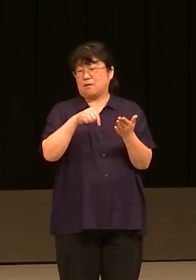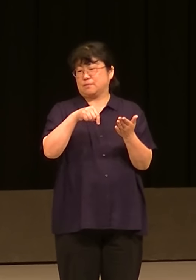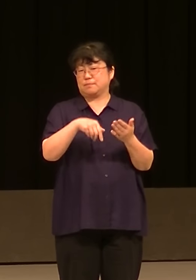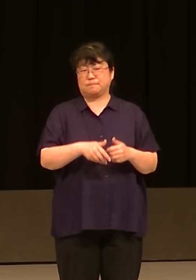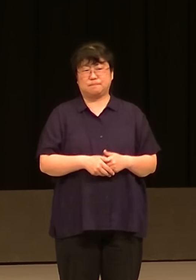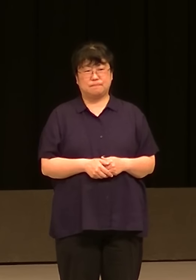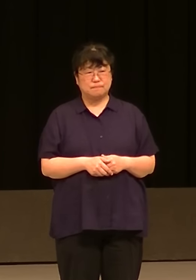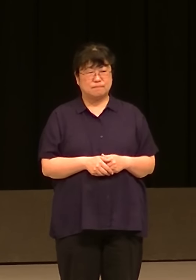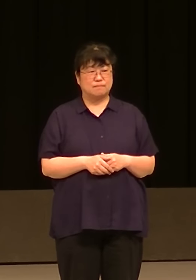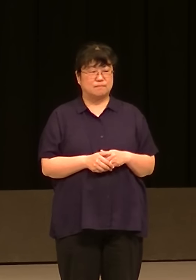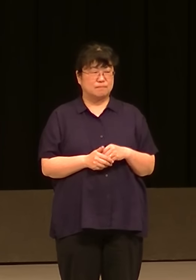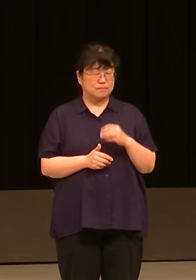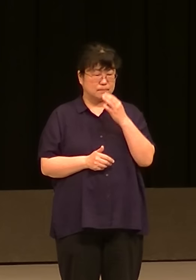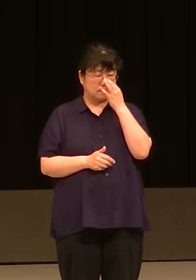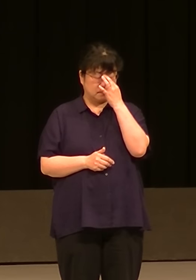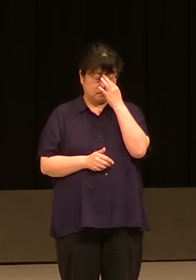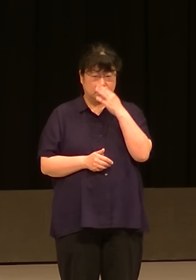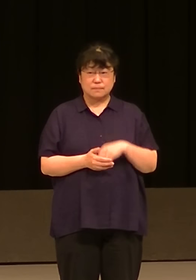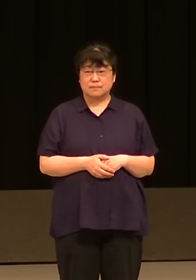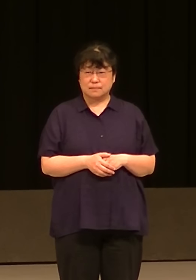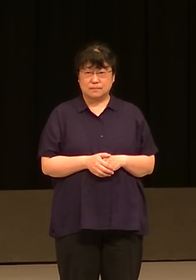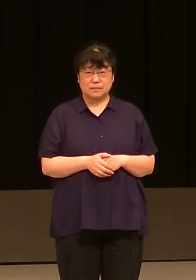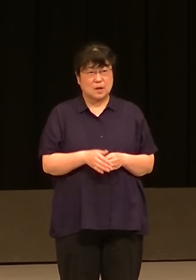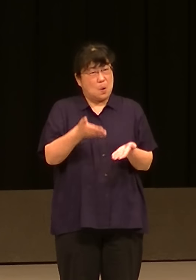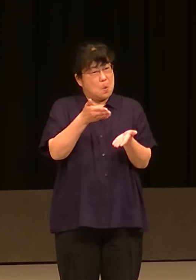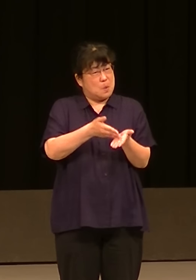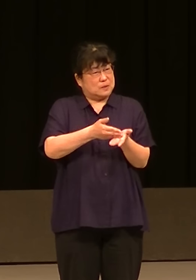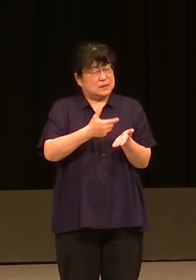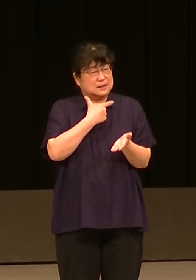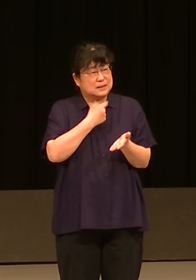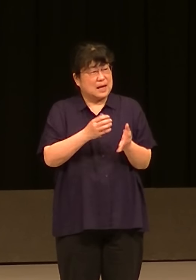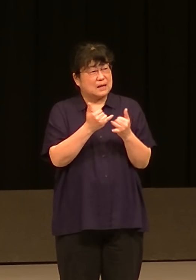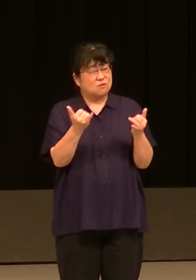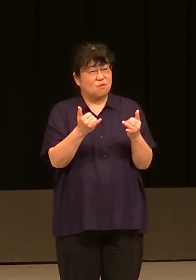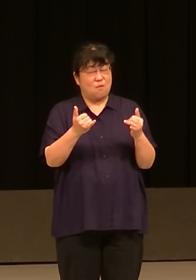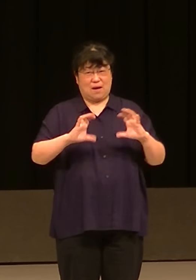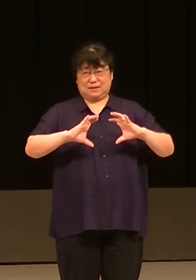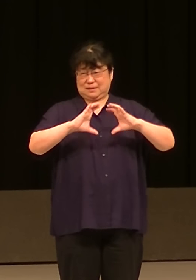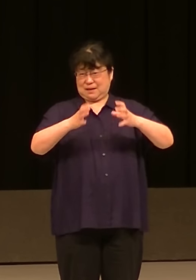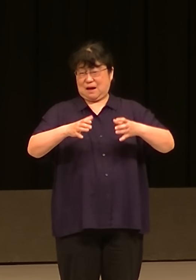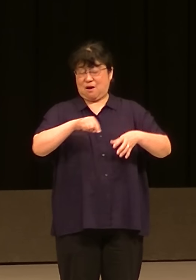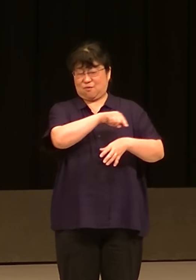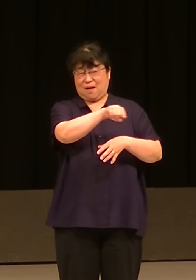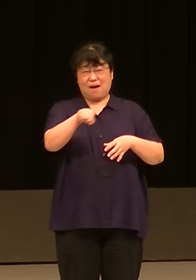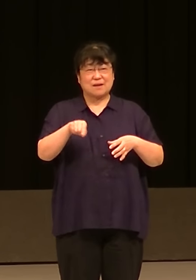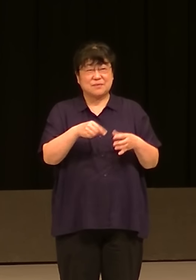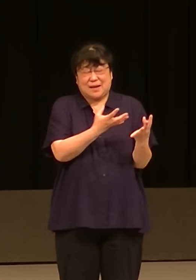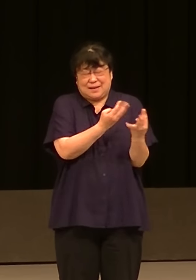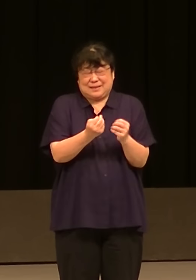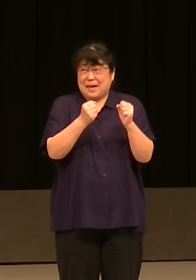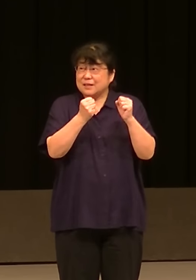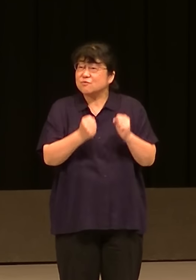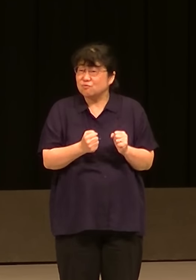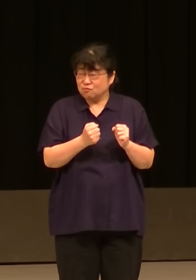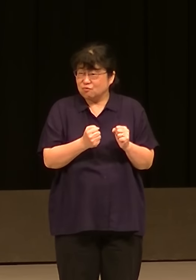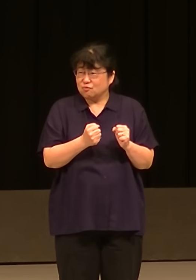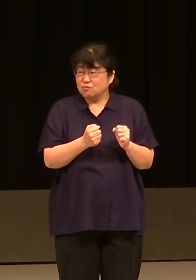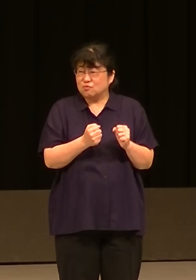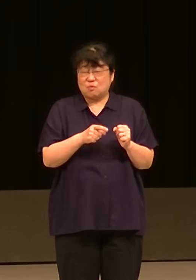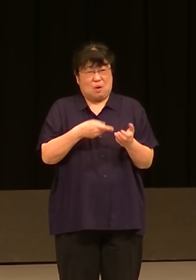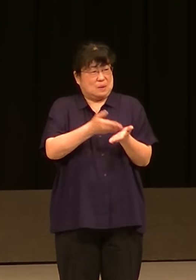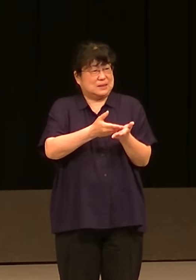ているわけでございます。で、まあ、これを聞かせたい人々は世の中にたくさんいるわけですが、そのこのフレーズを聞か